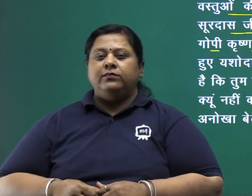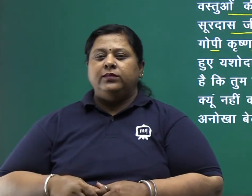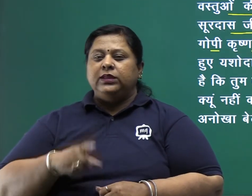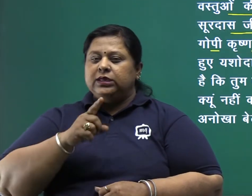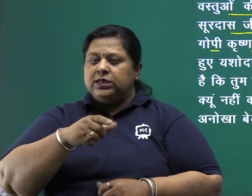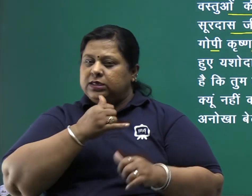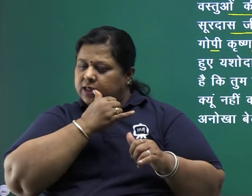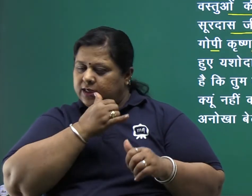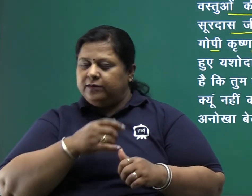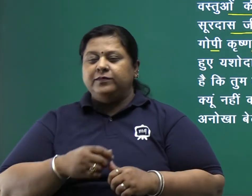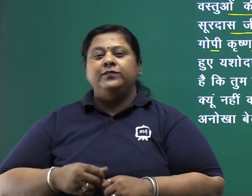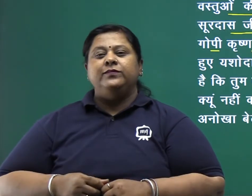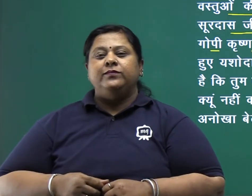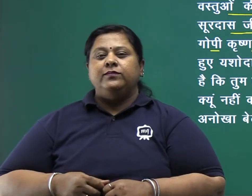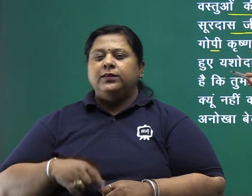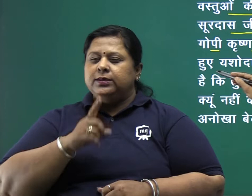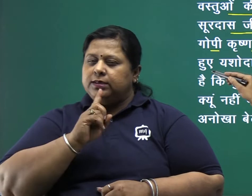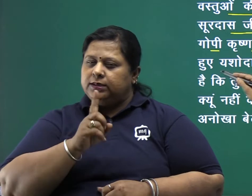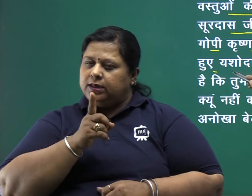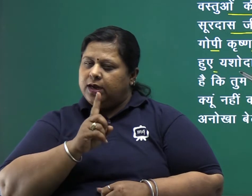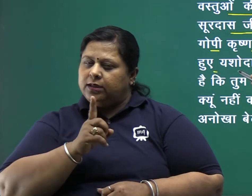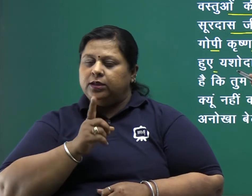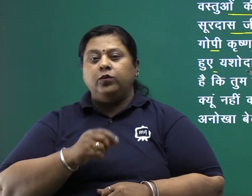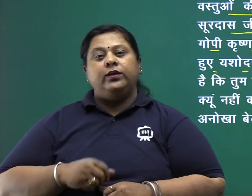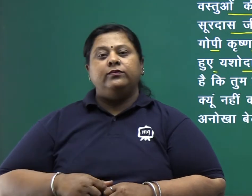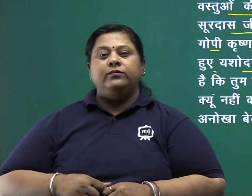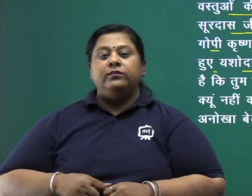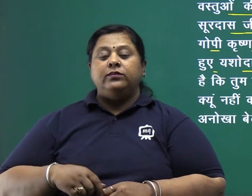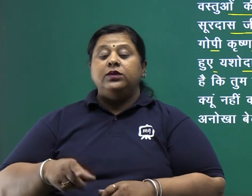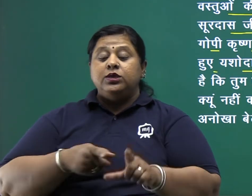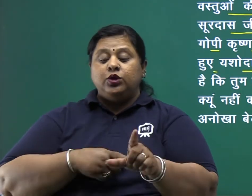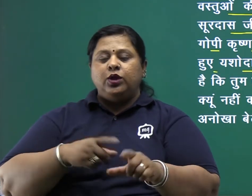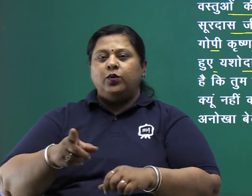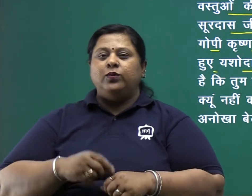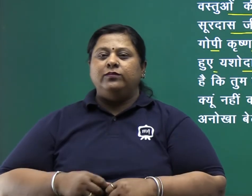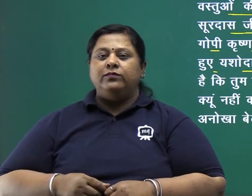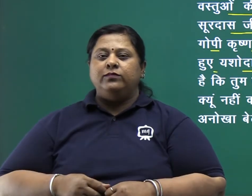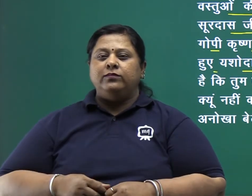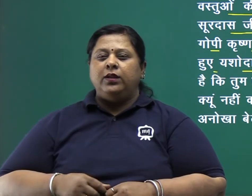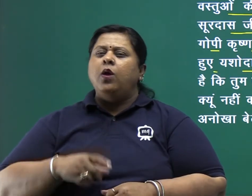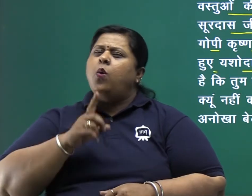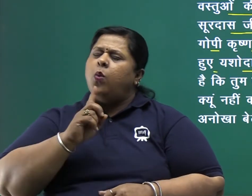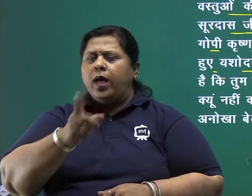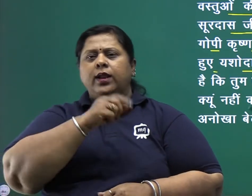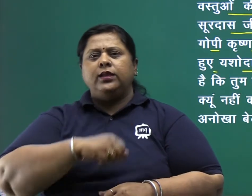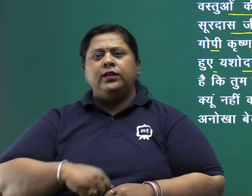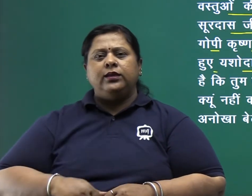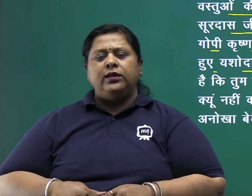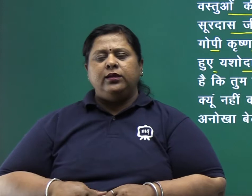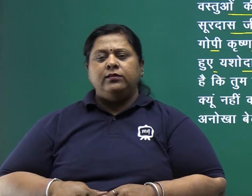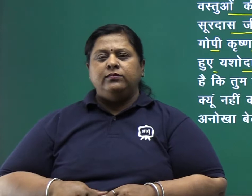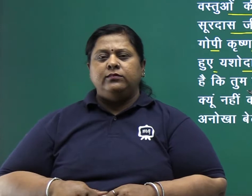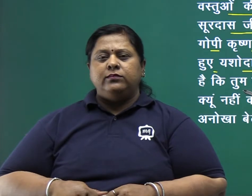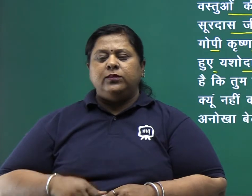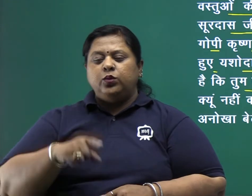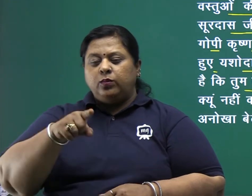कृष्ण की शिकायत करते हुए यशोदा को उलाहना देती है कि